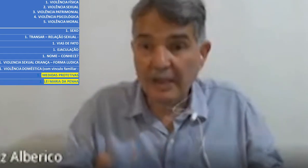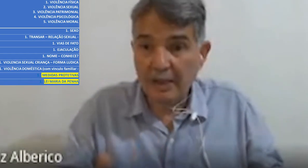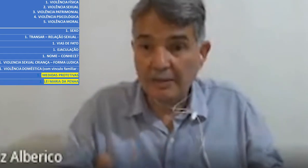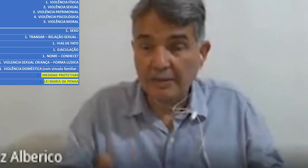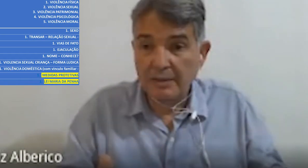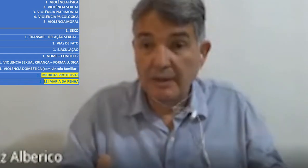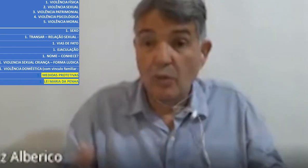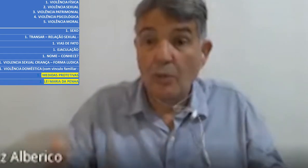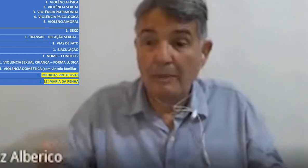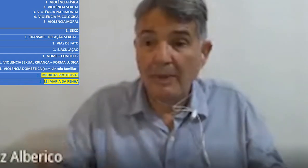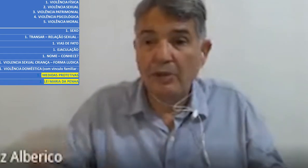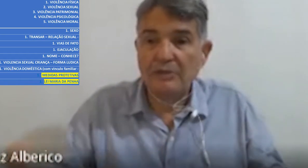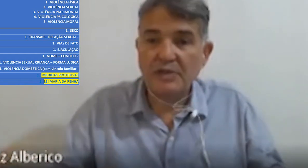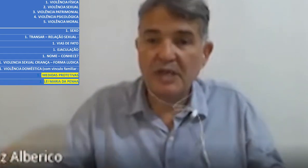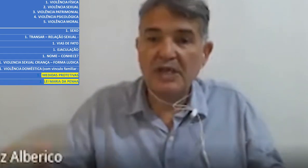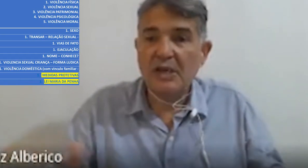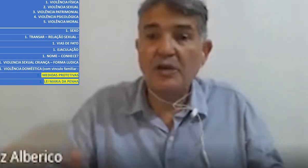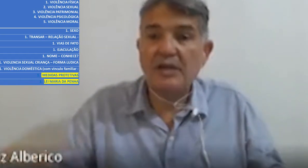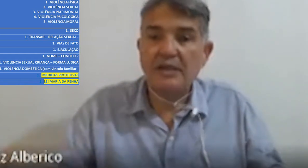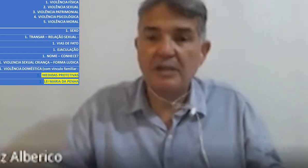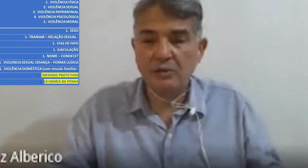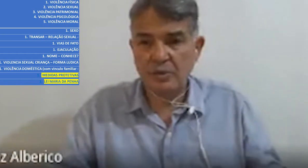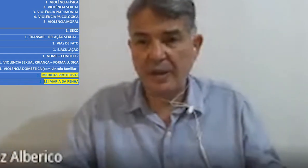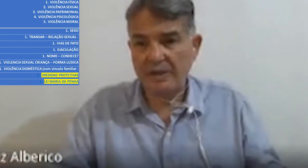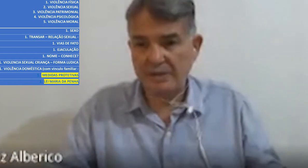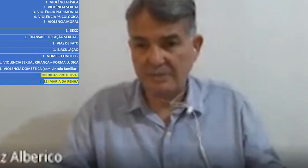compreender o papel de vocês na orientação dos pais.